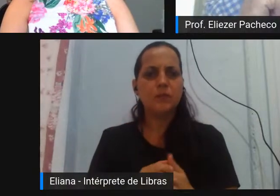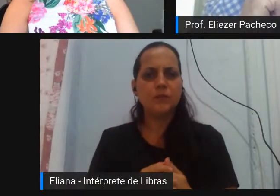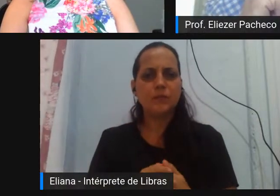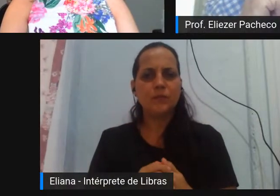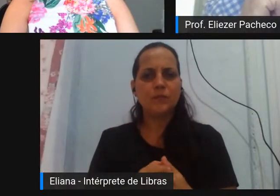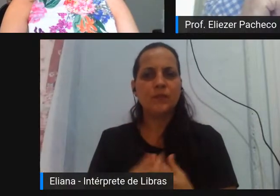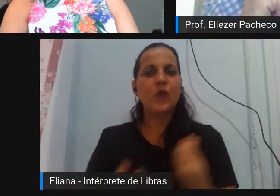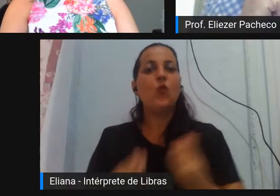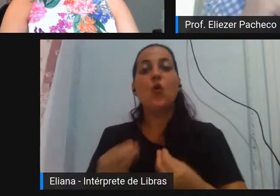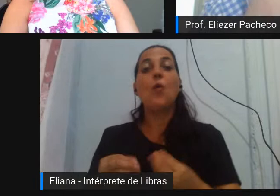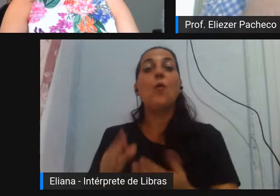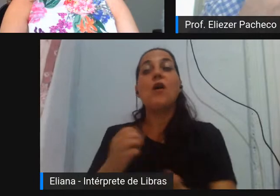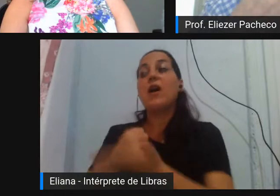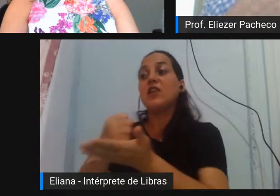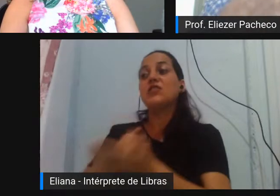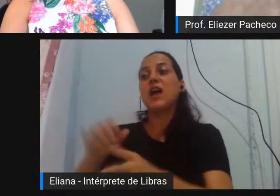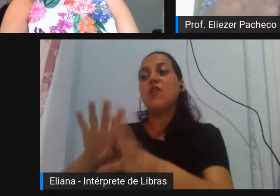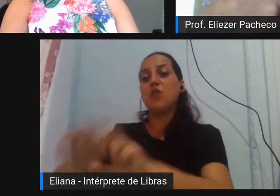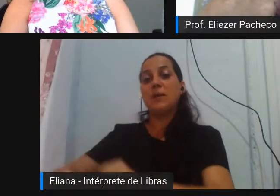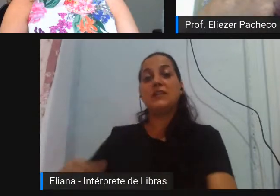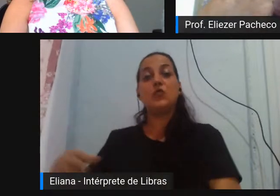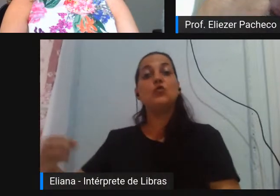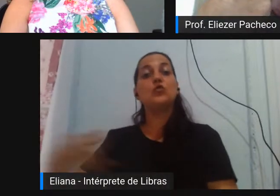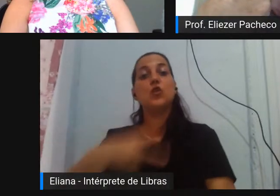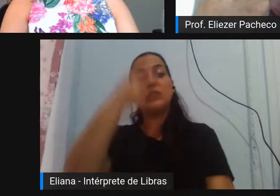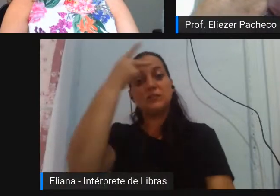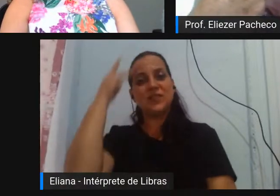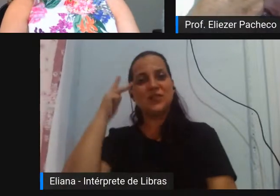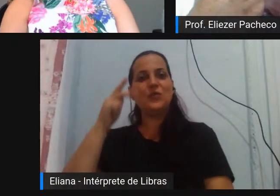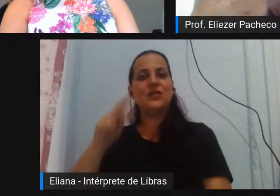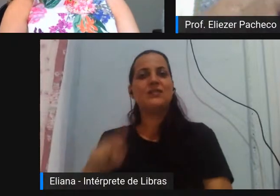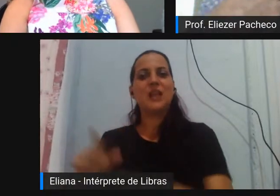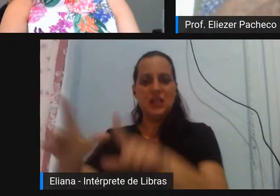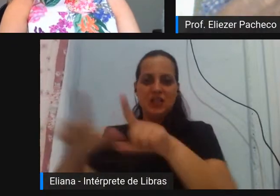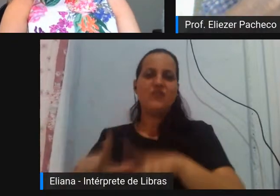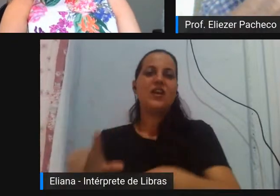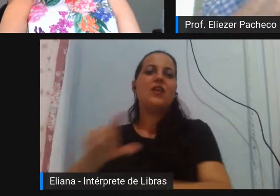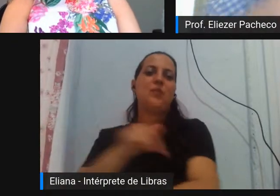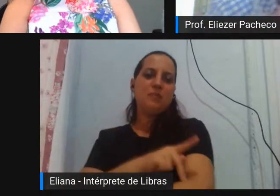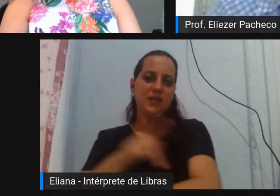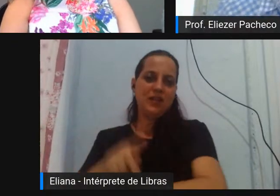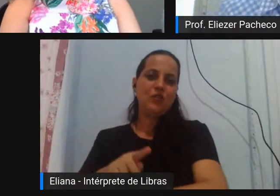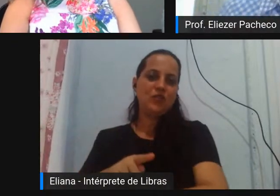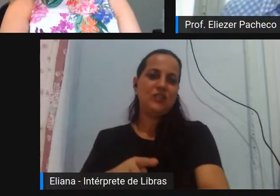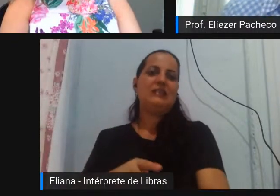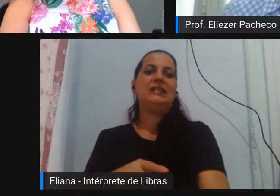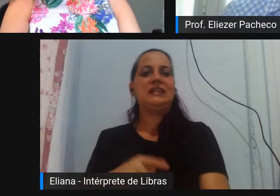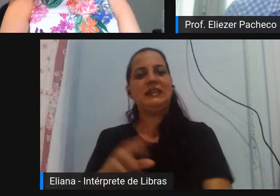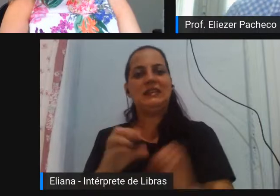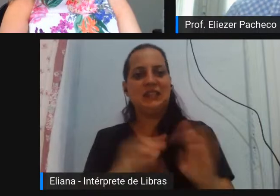com a formação dos novos docentes e das novas docentes.